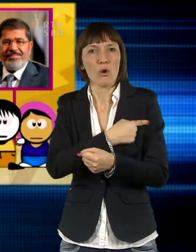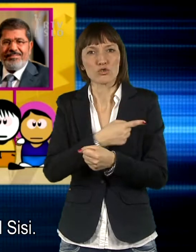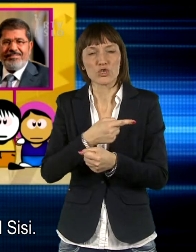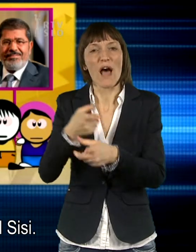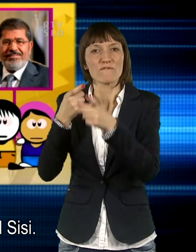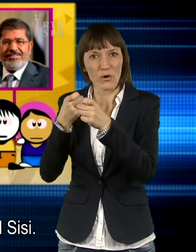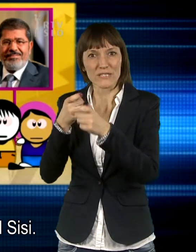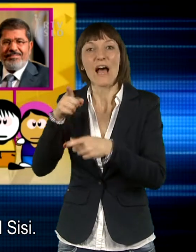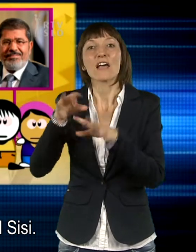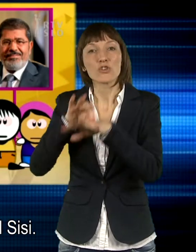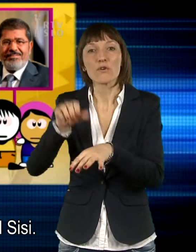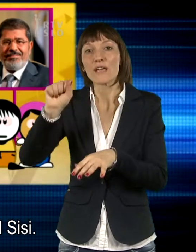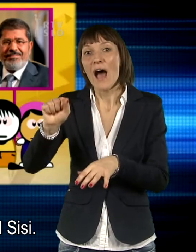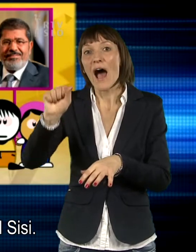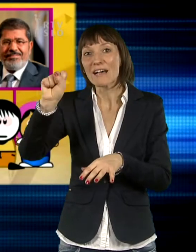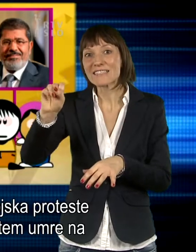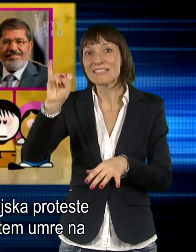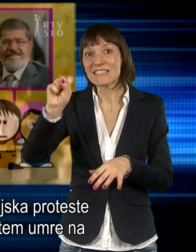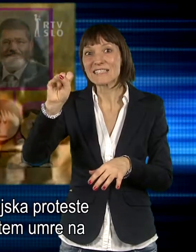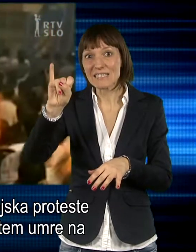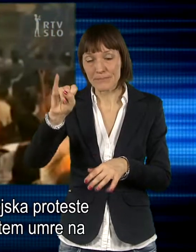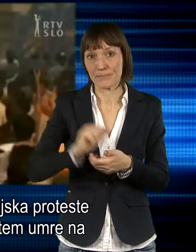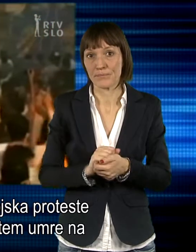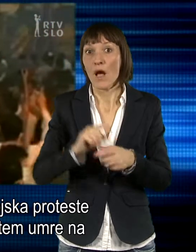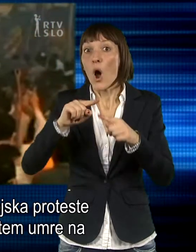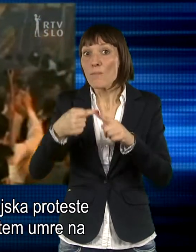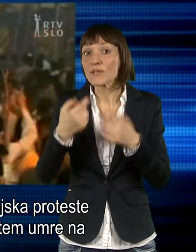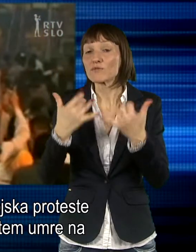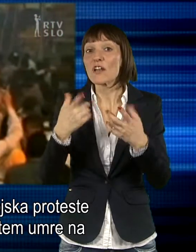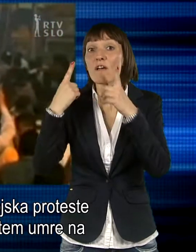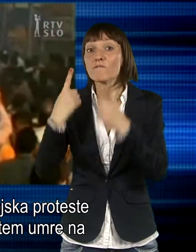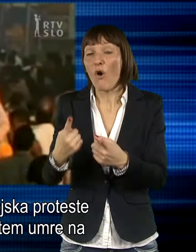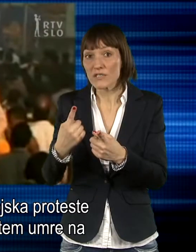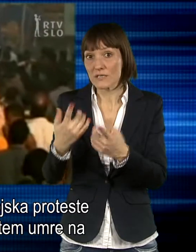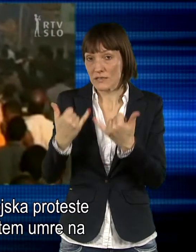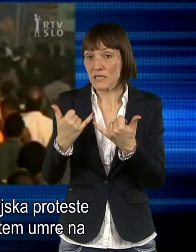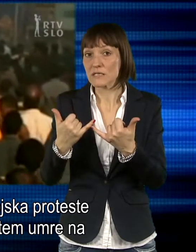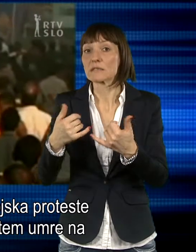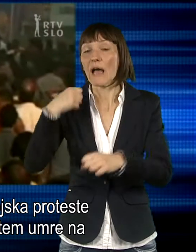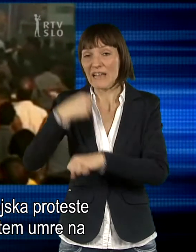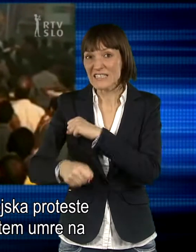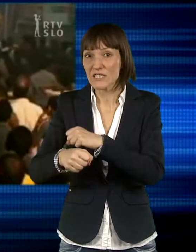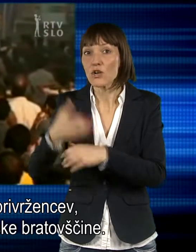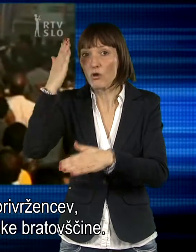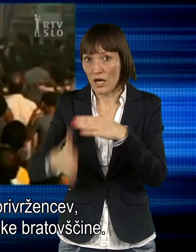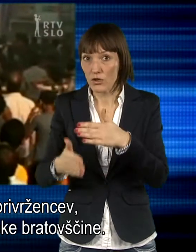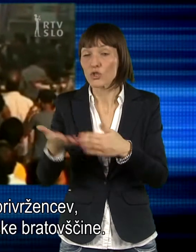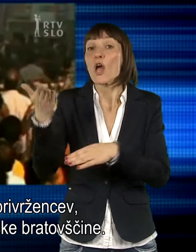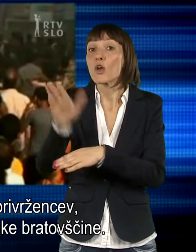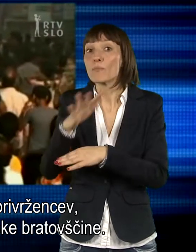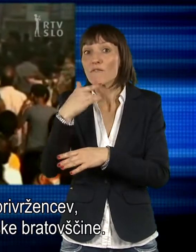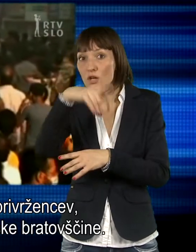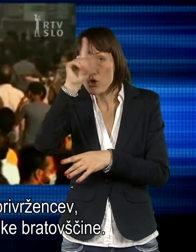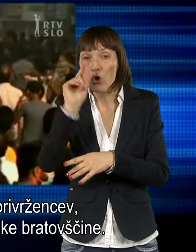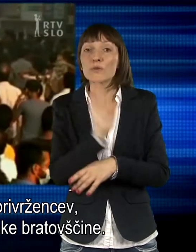vojska, ki jo vodi Abdel al-Sisi. Avgusta letos želi vojska proteste nasilno končati. Pri tem umre na stotine